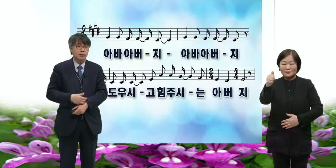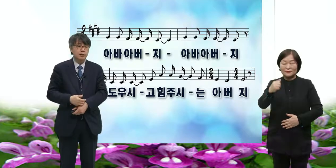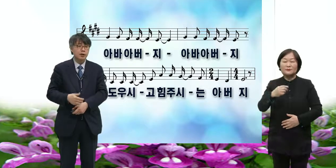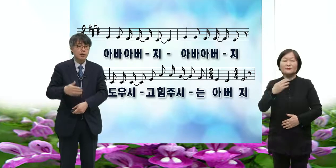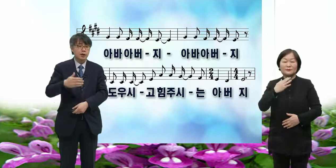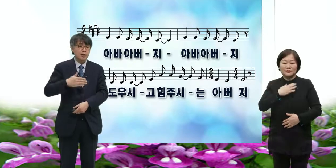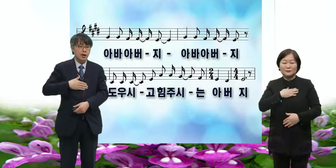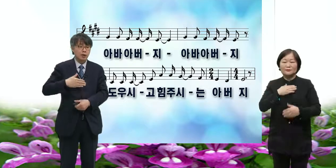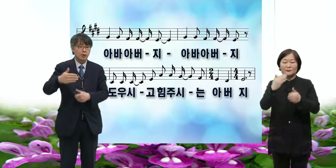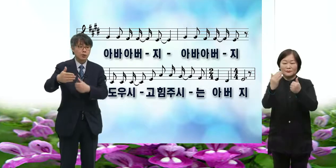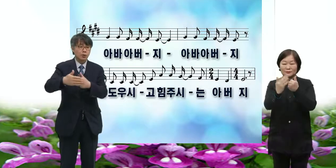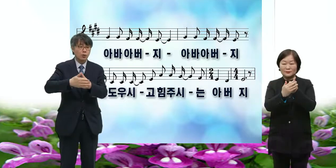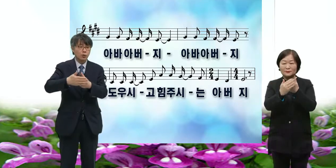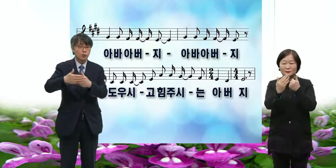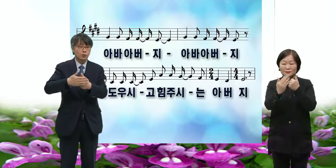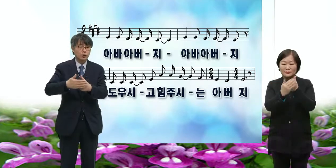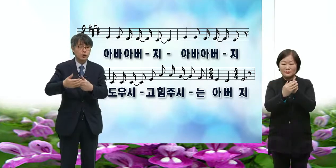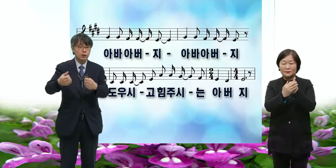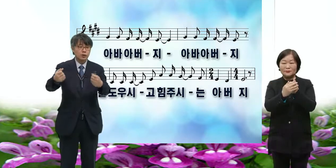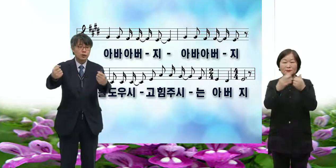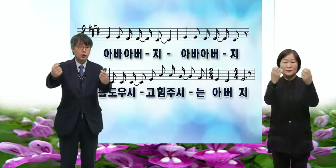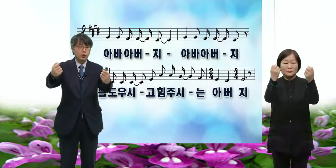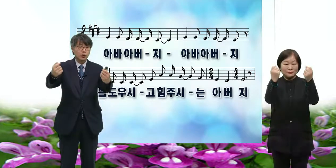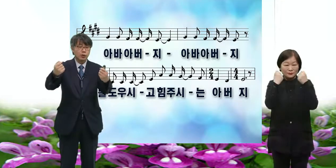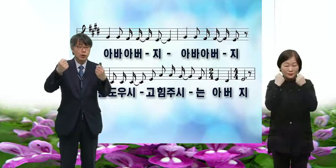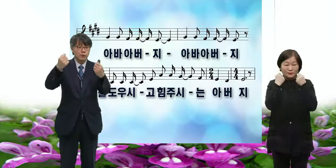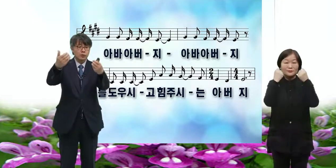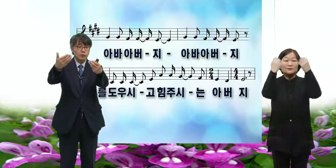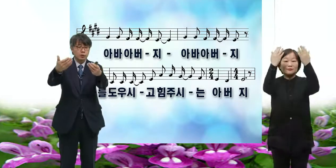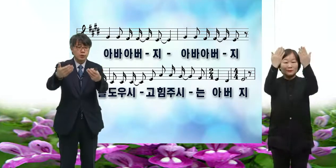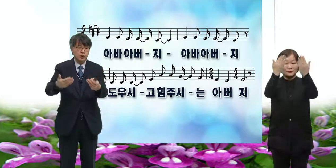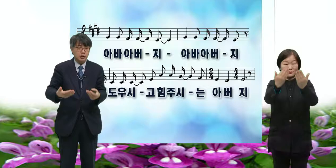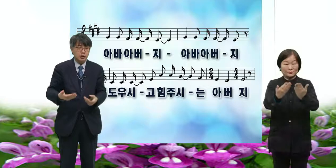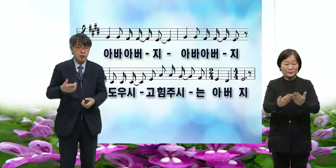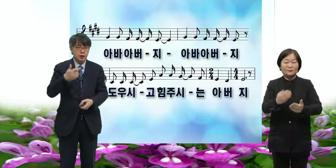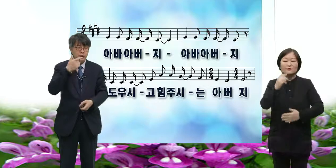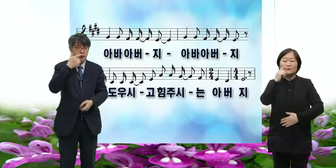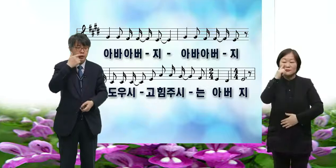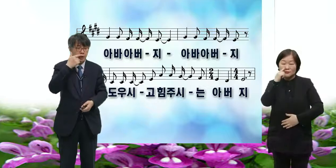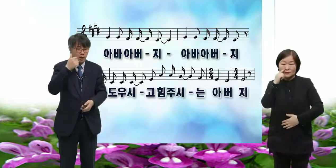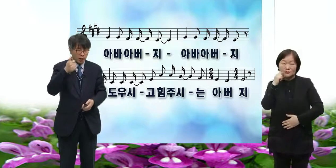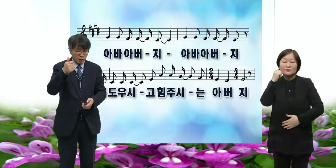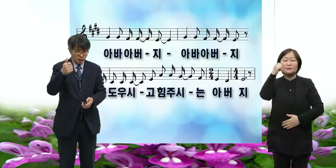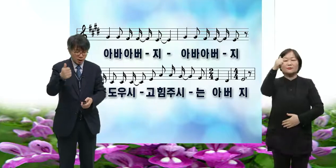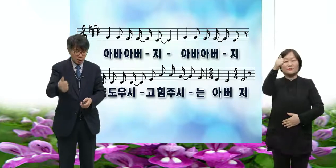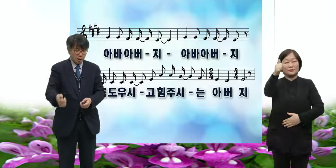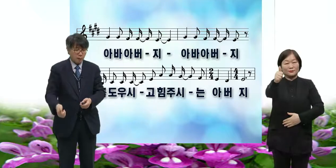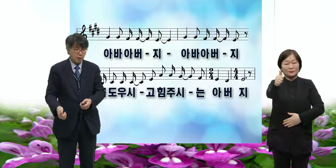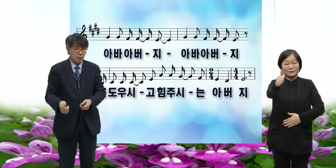아버지 나를 도우시고 힘주시는